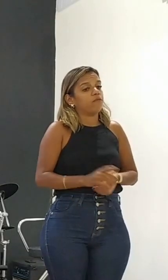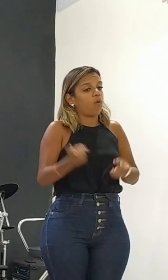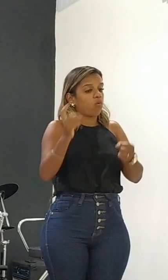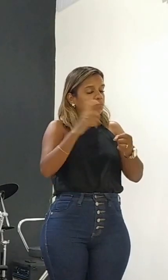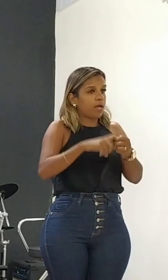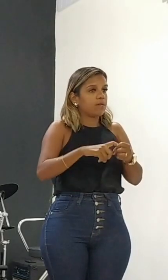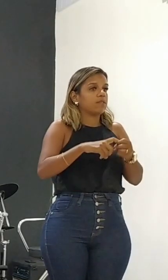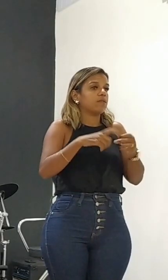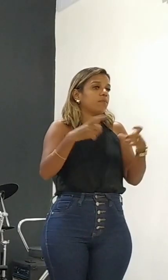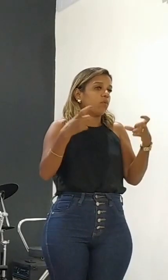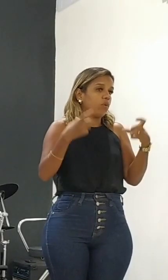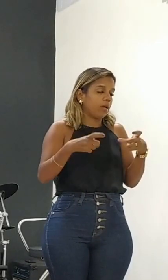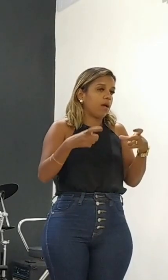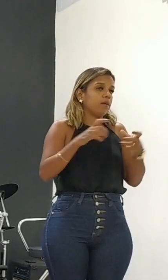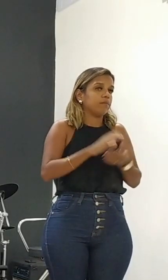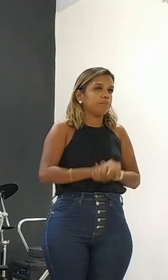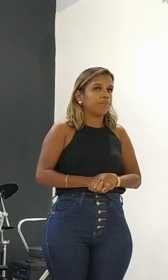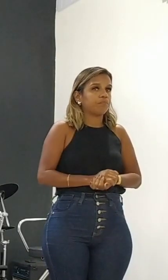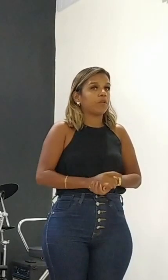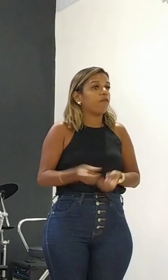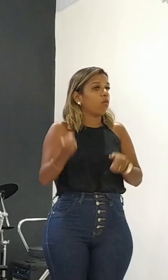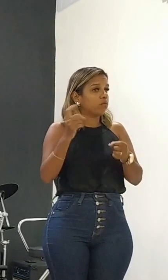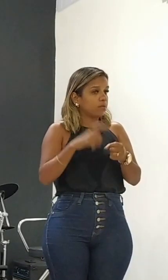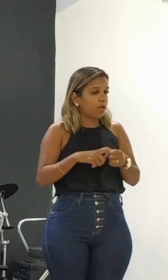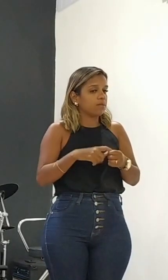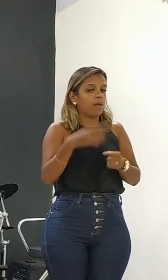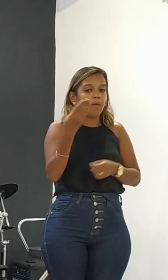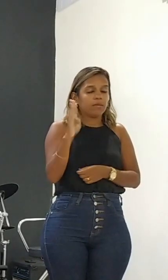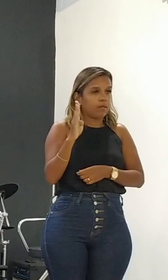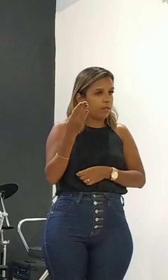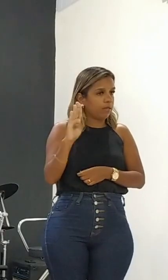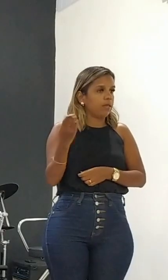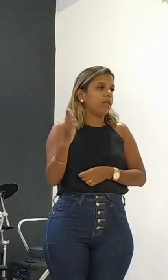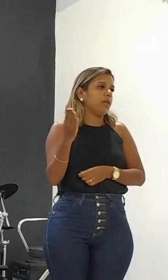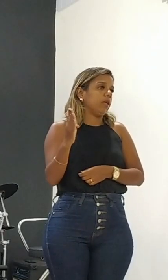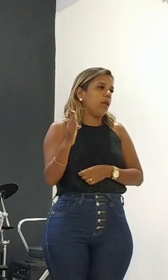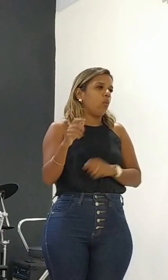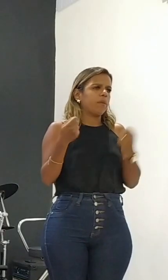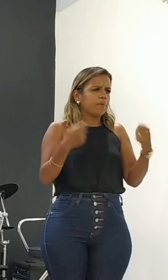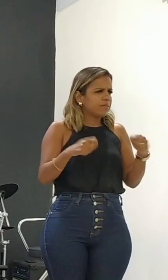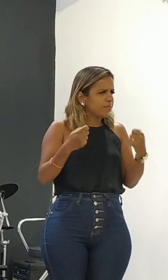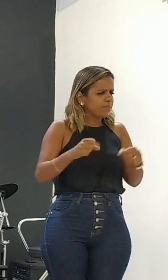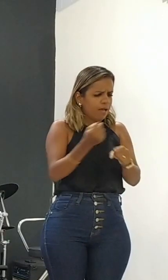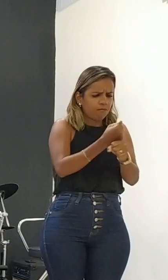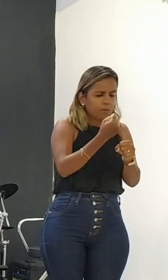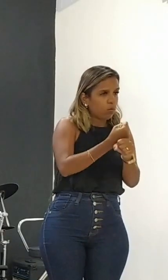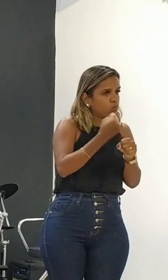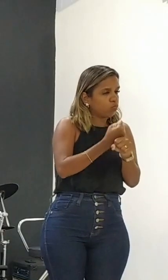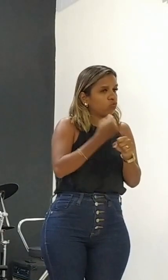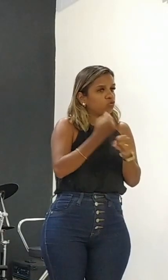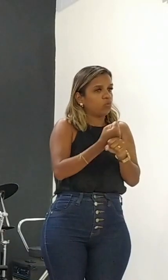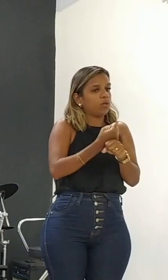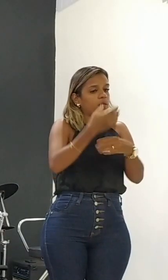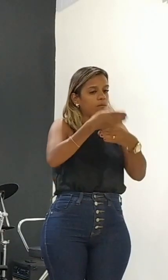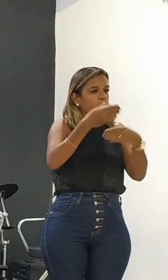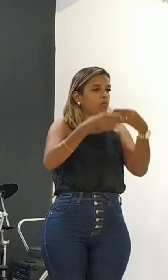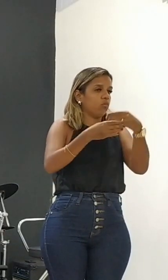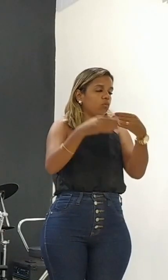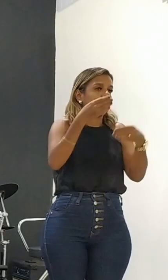para a sua terra, para que ele levasse, né, a madeira, tudo que ele ia precisar para reconstruir o